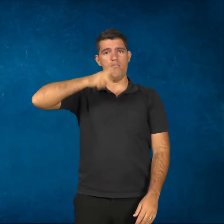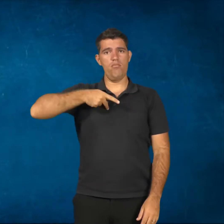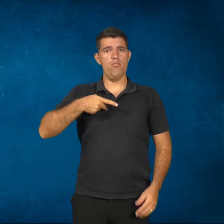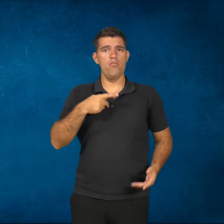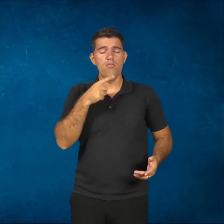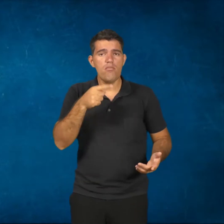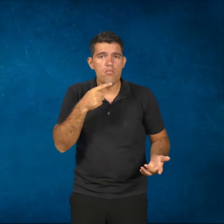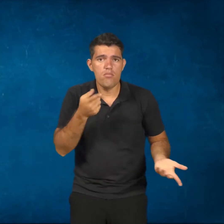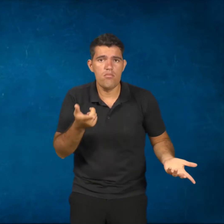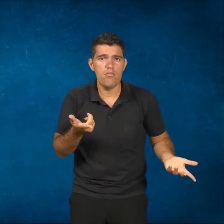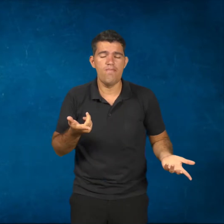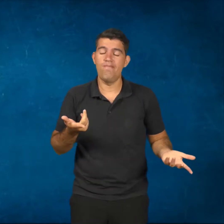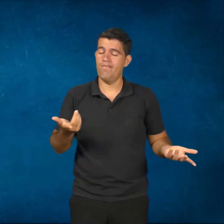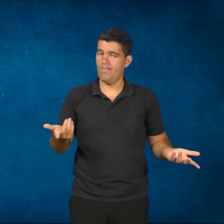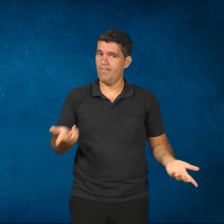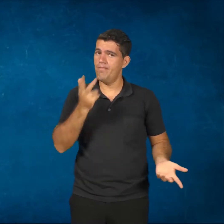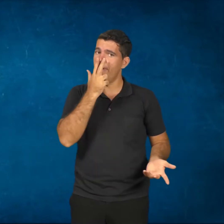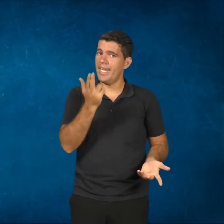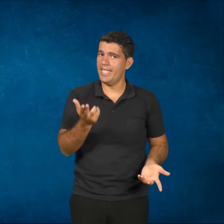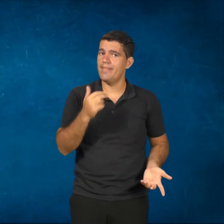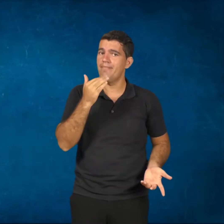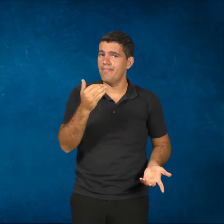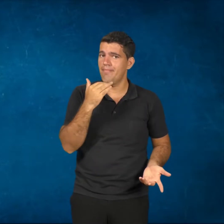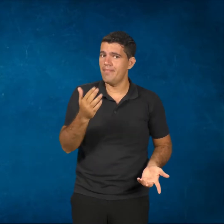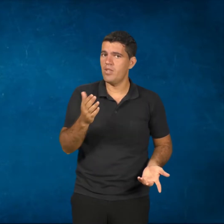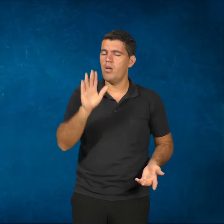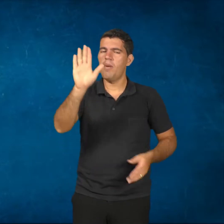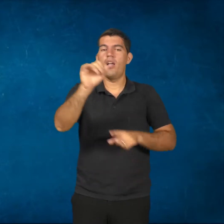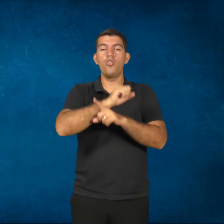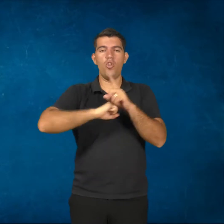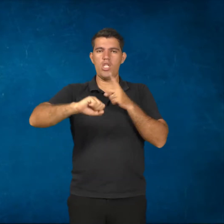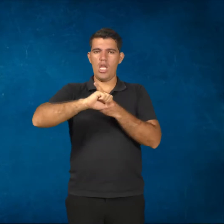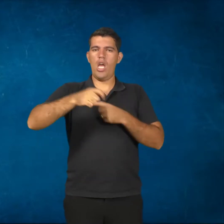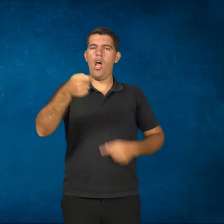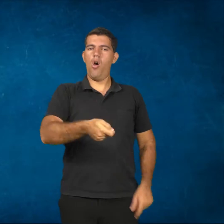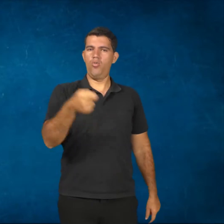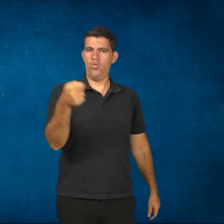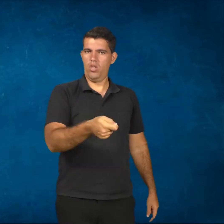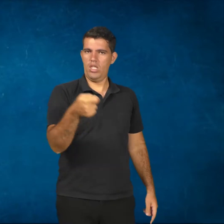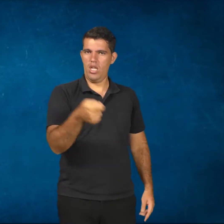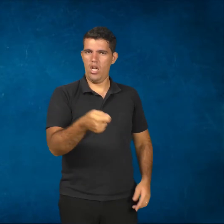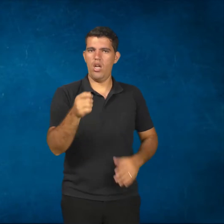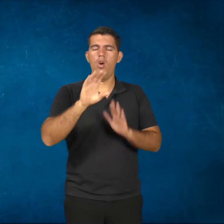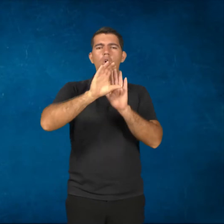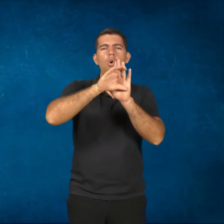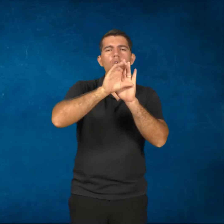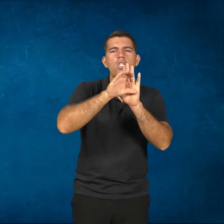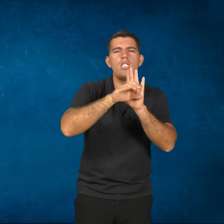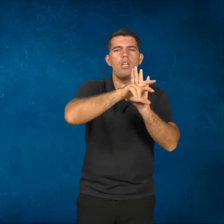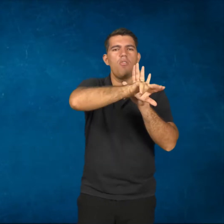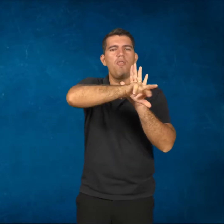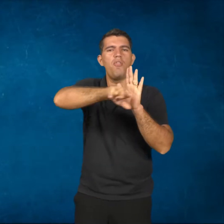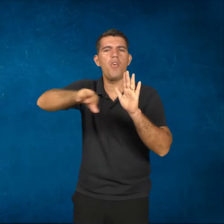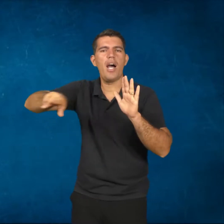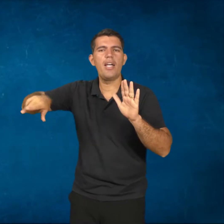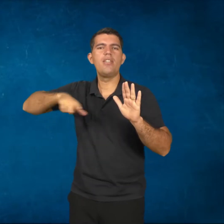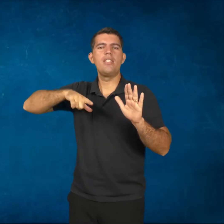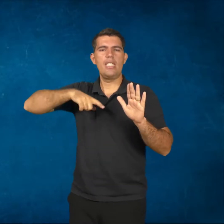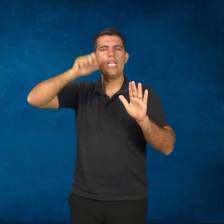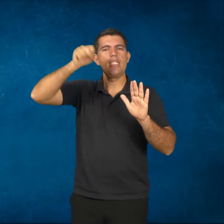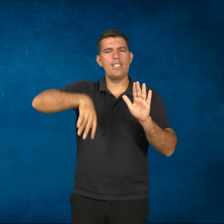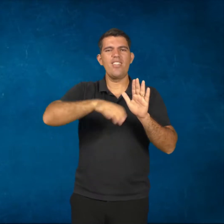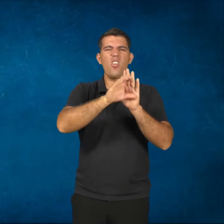outros. Mas, numa sociedade autoritária, os conceitos também acabam